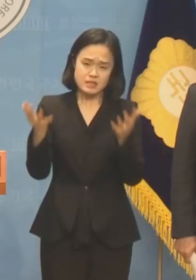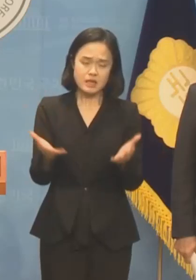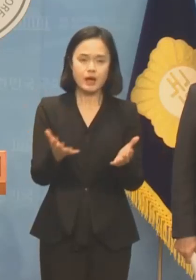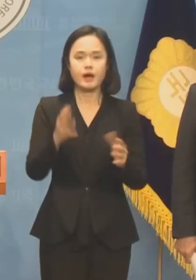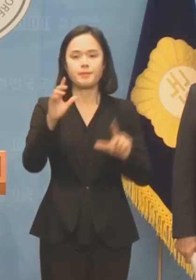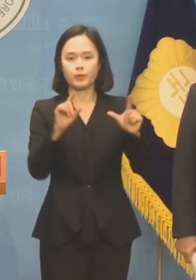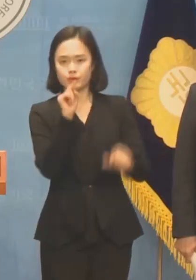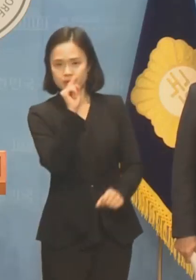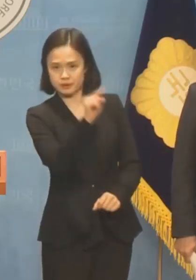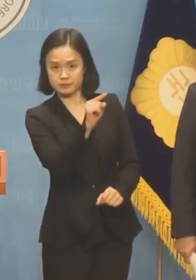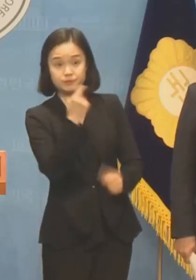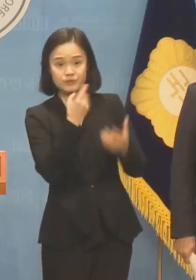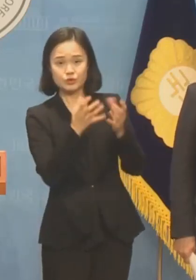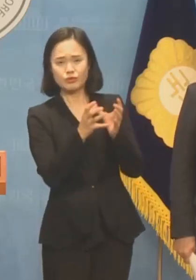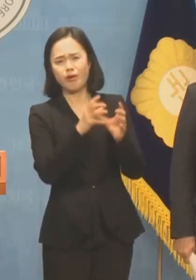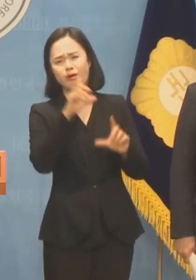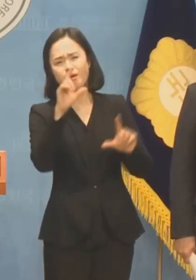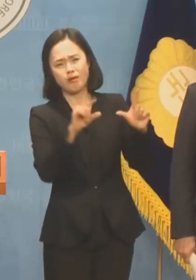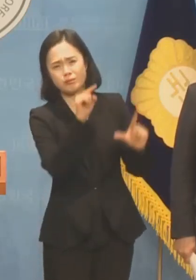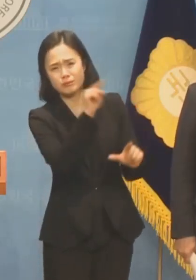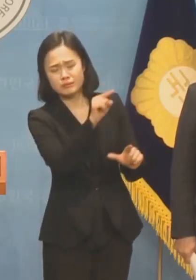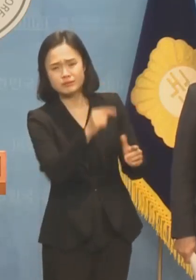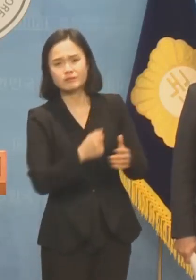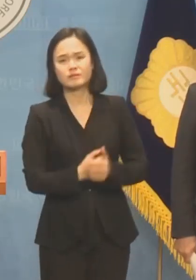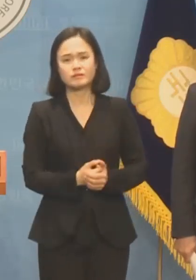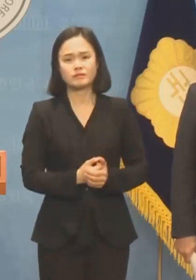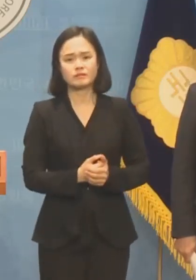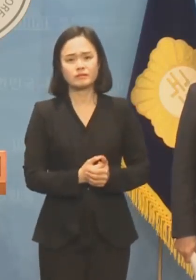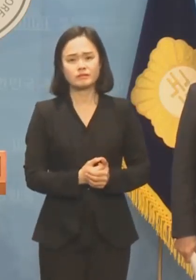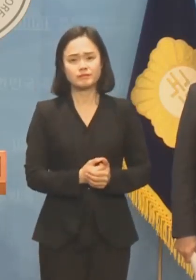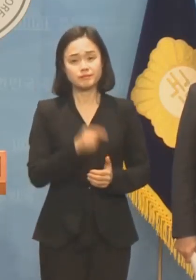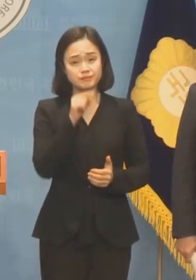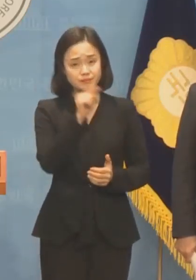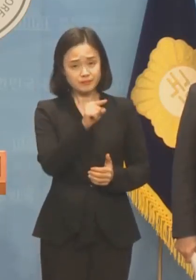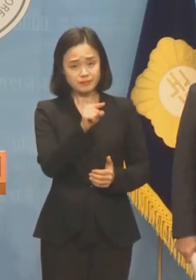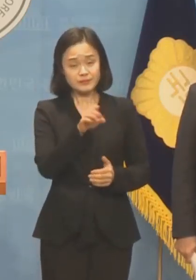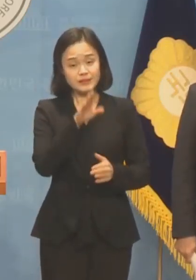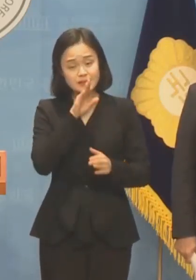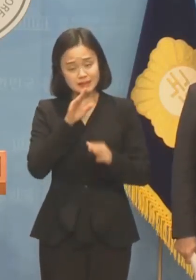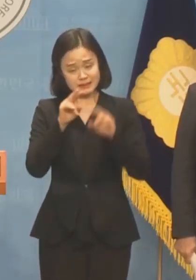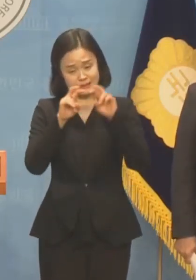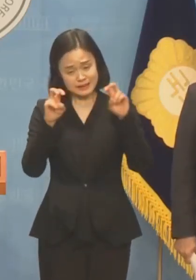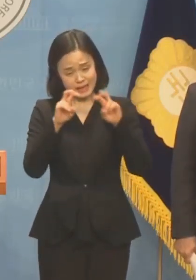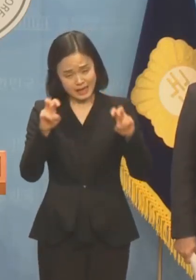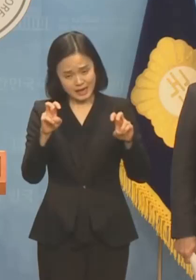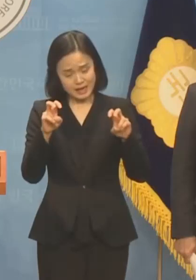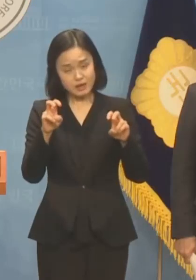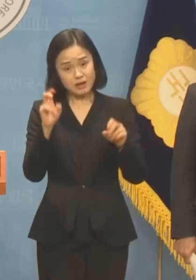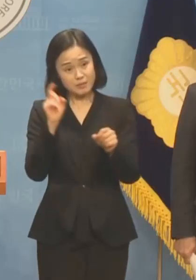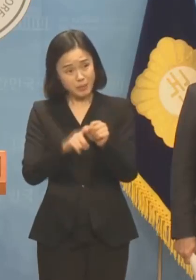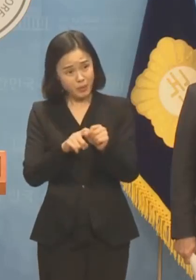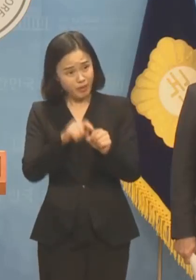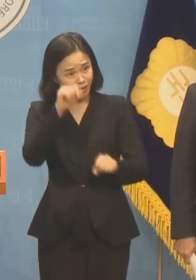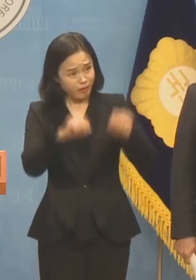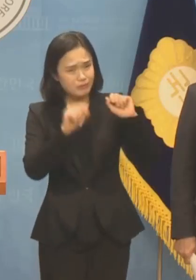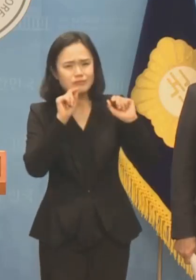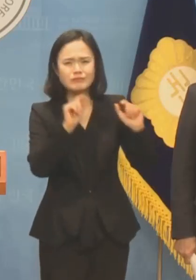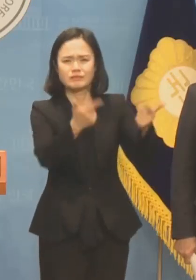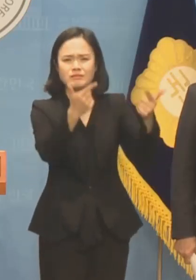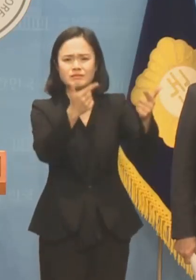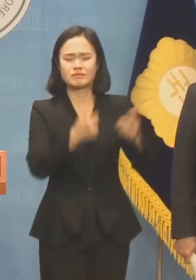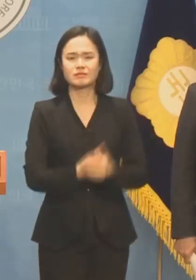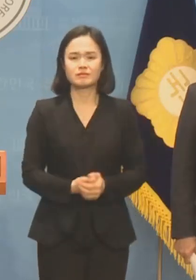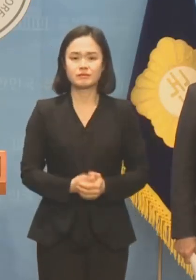이들이 비상계엄을 둘러싼 진상을 규명하려는 데 그 목적이 있는 것이 아니라 현직 대통령을 공격을